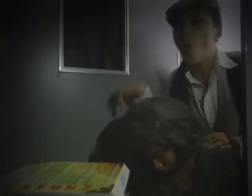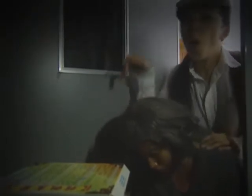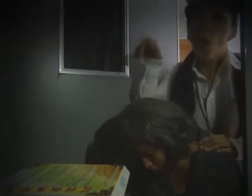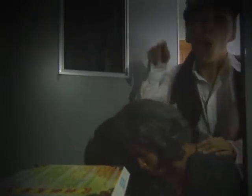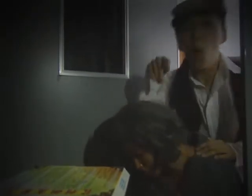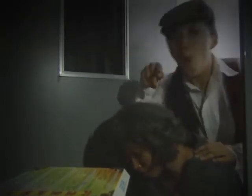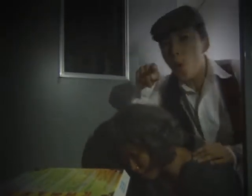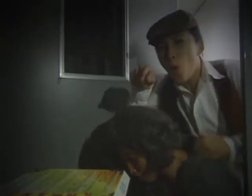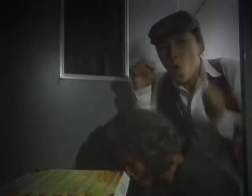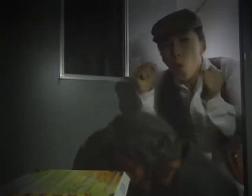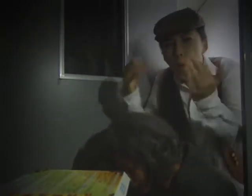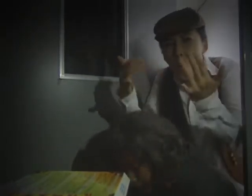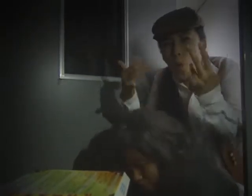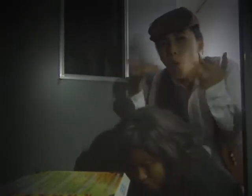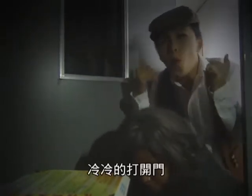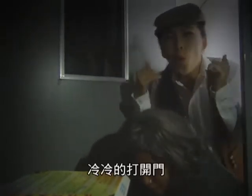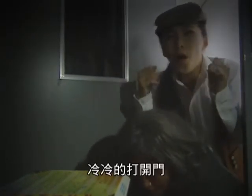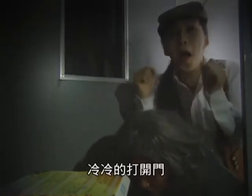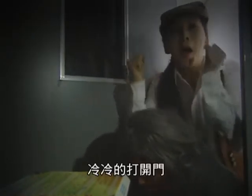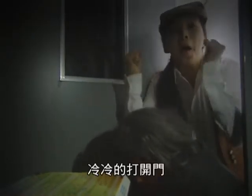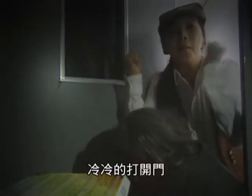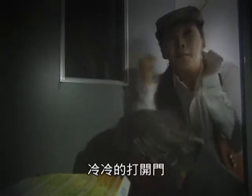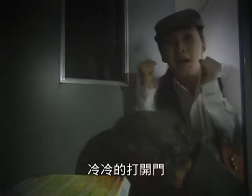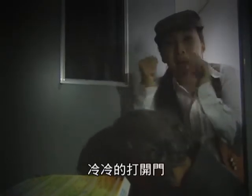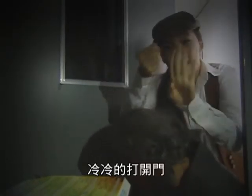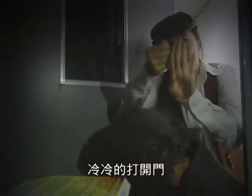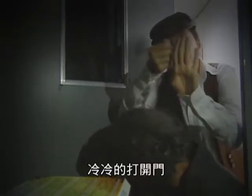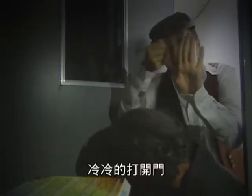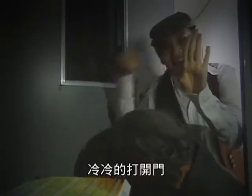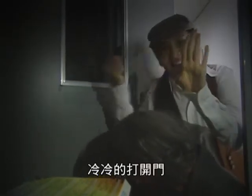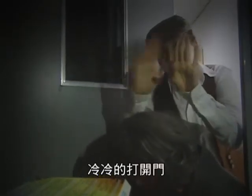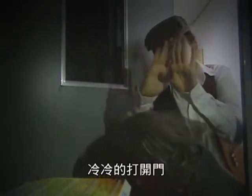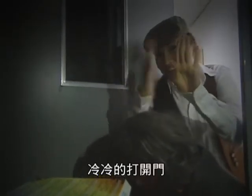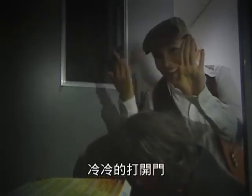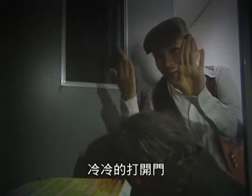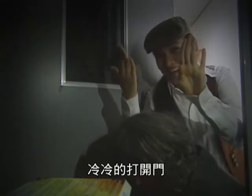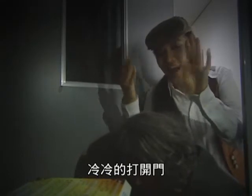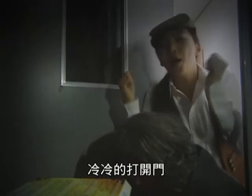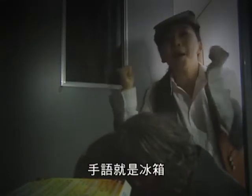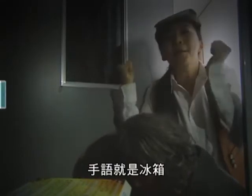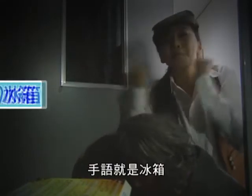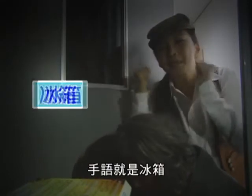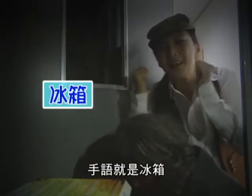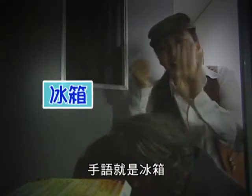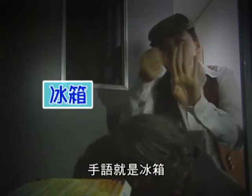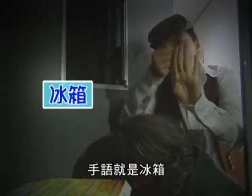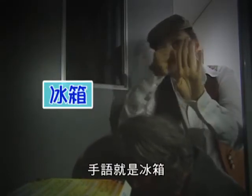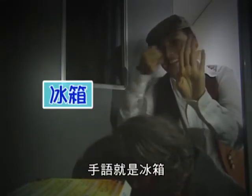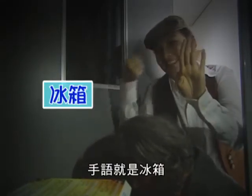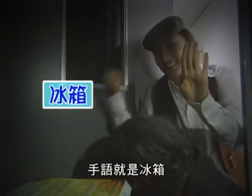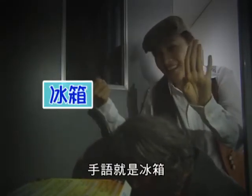哇，冷冷的打开门，手语呢就是冰